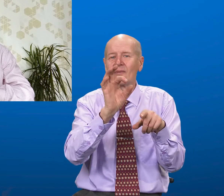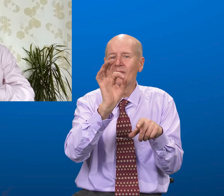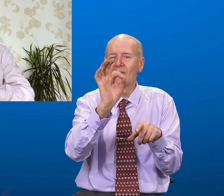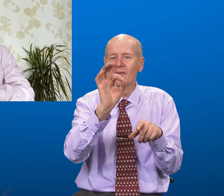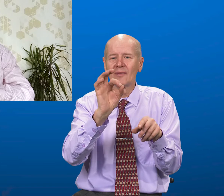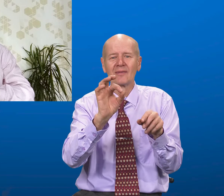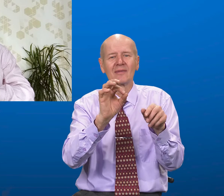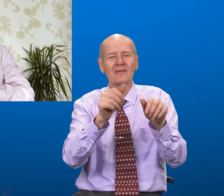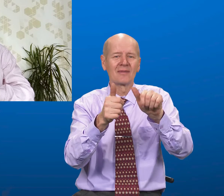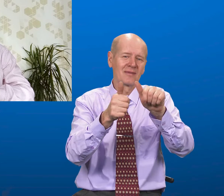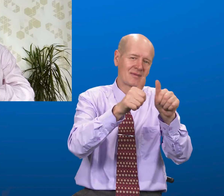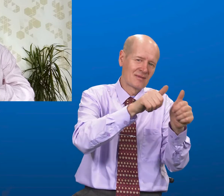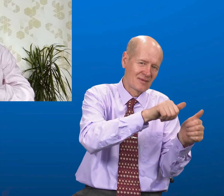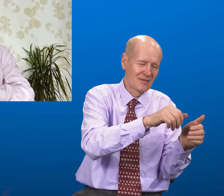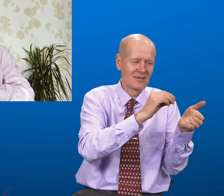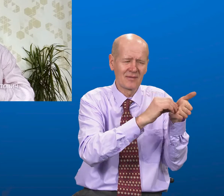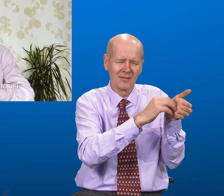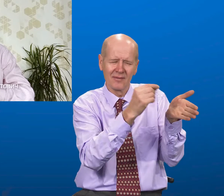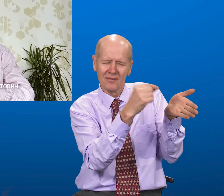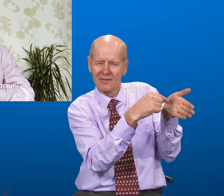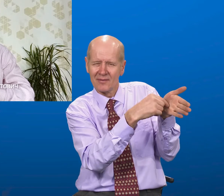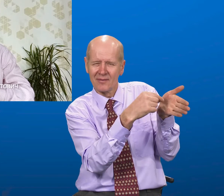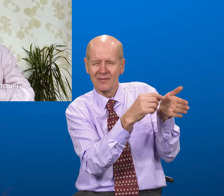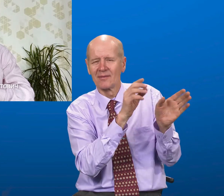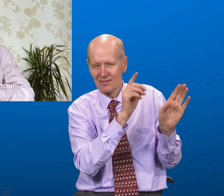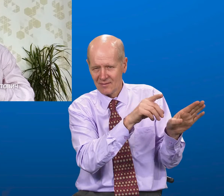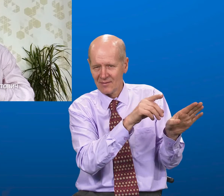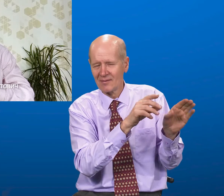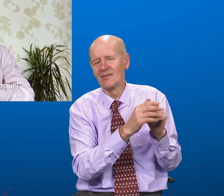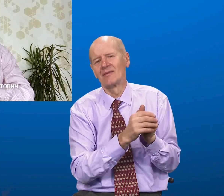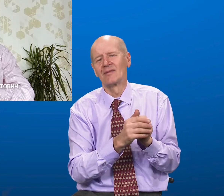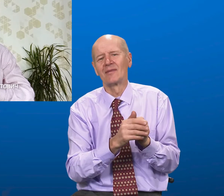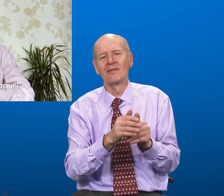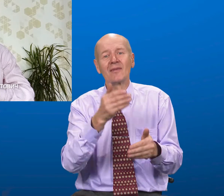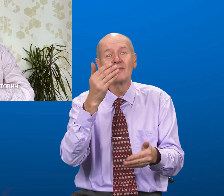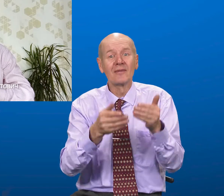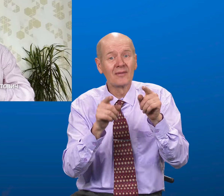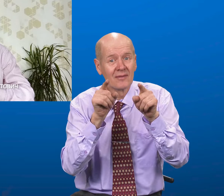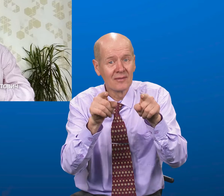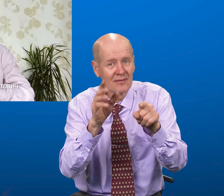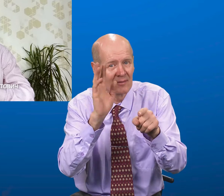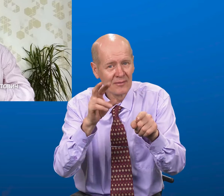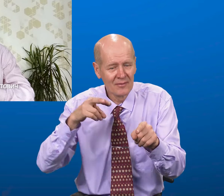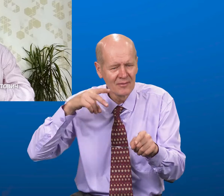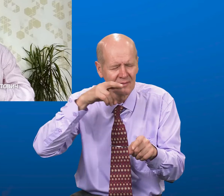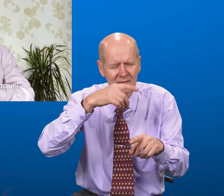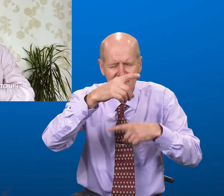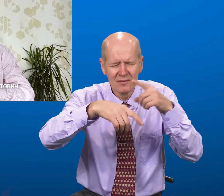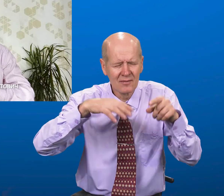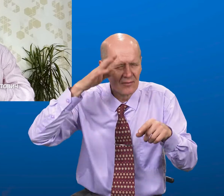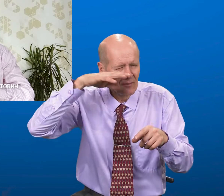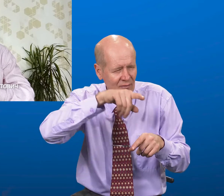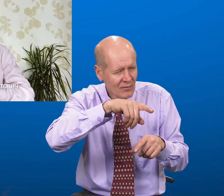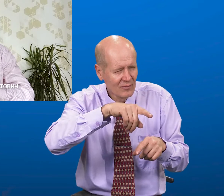говорит следующее. Записано оно в книге пророка Исаии, 43 глава, 2 текст. «Будешь ли переходить через воды,